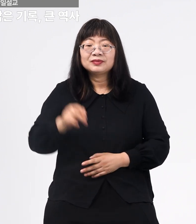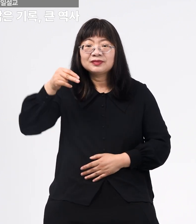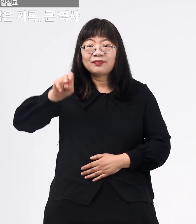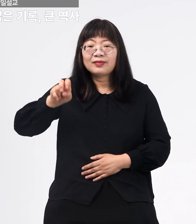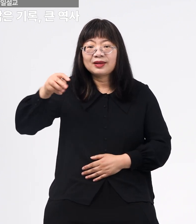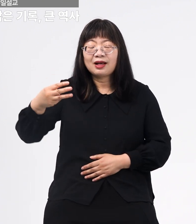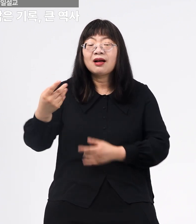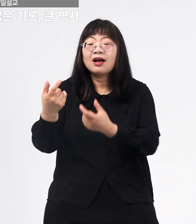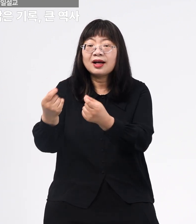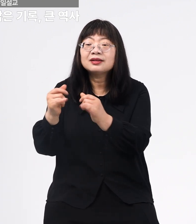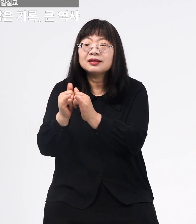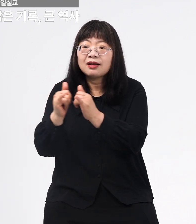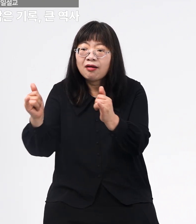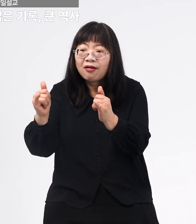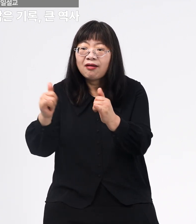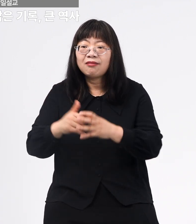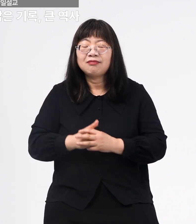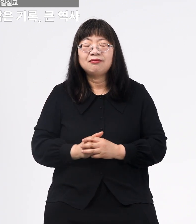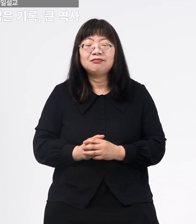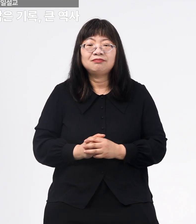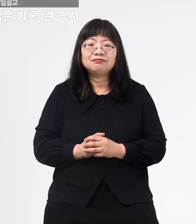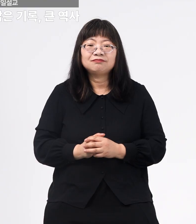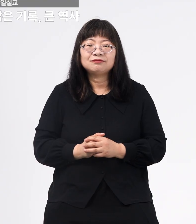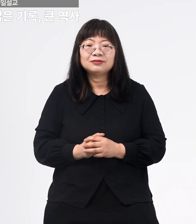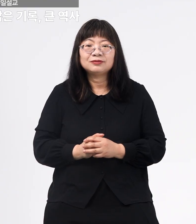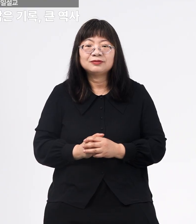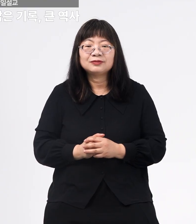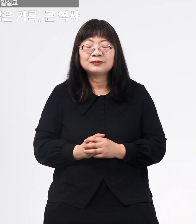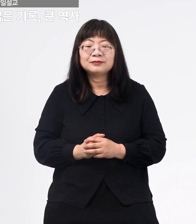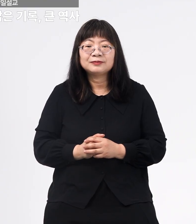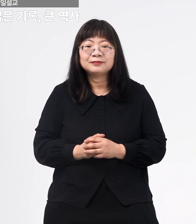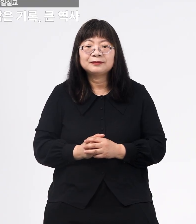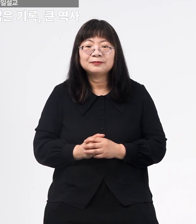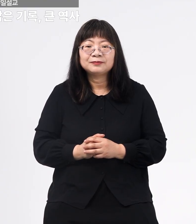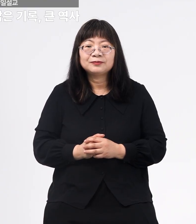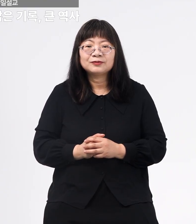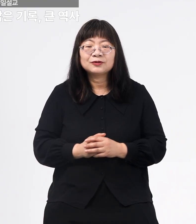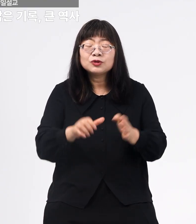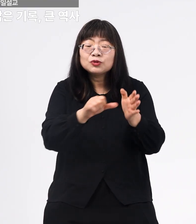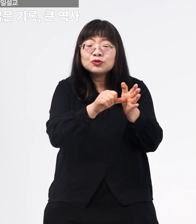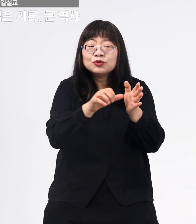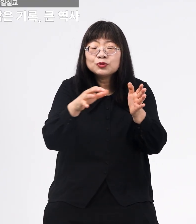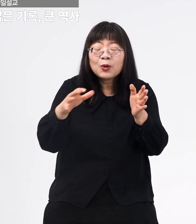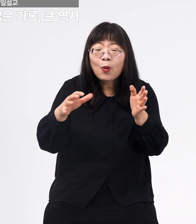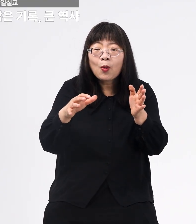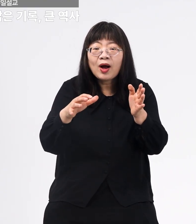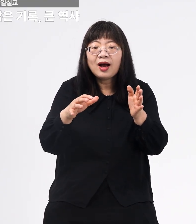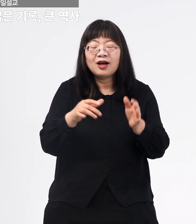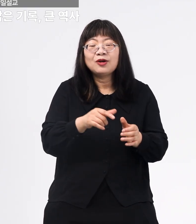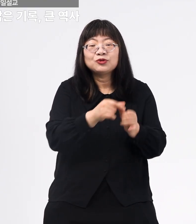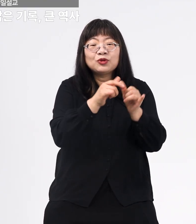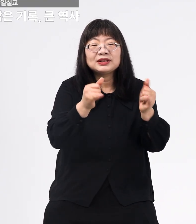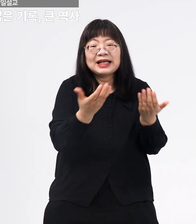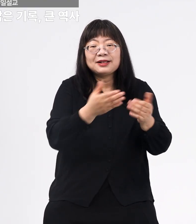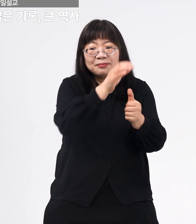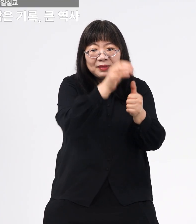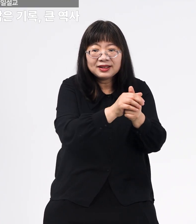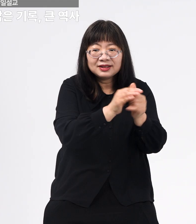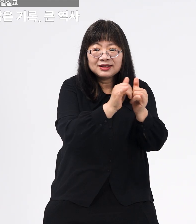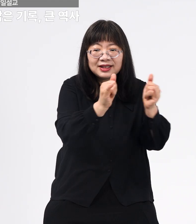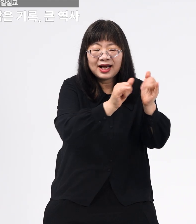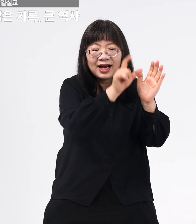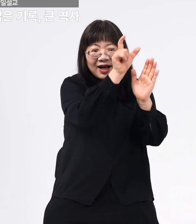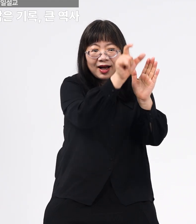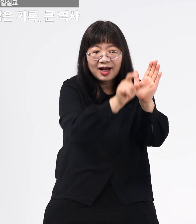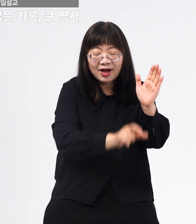삼갈 같은 존재는 사실 굵은 유명한 사사들 사이에 어쩌면 이렇게